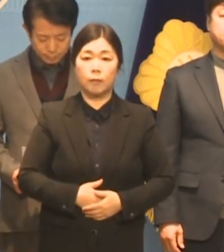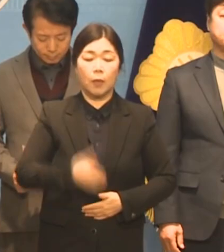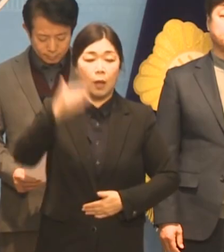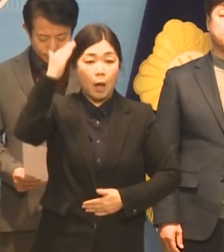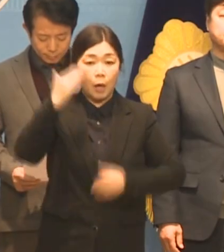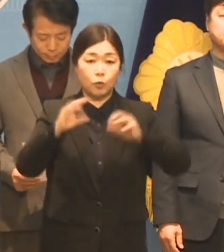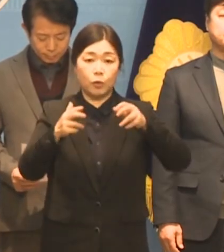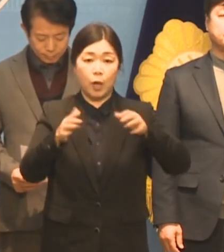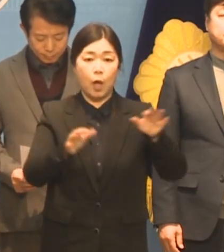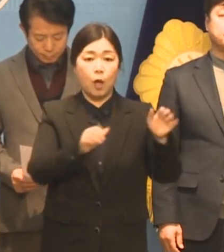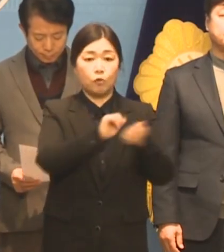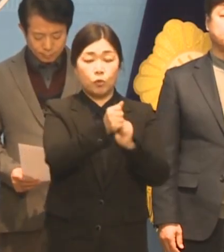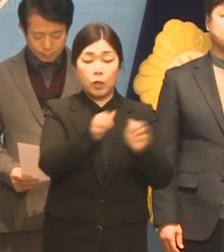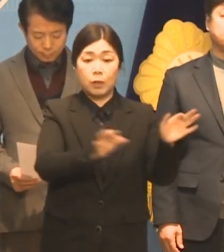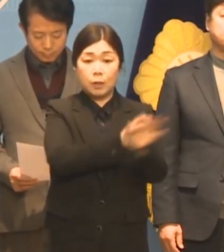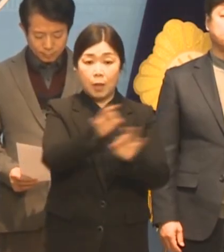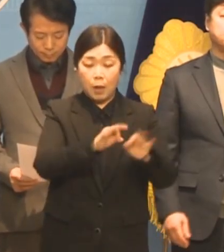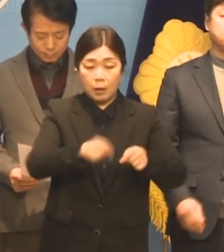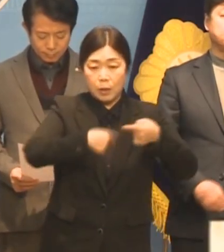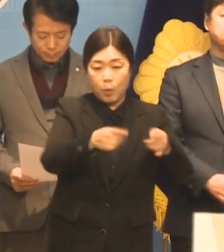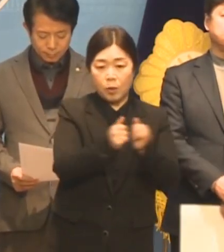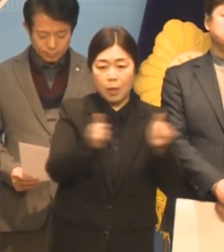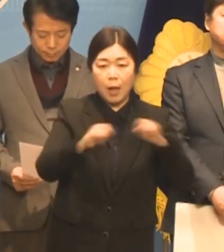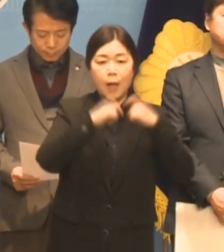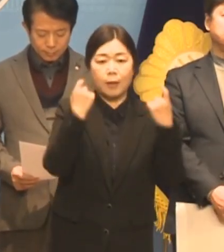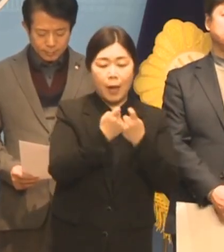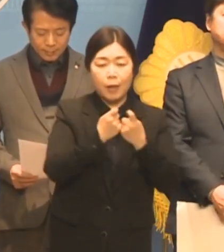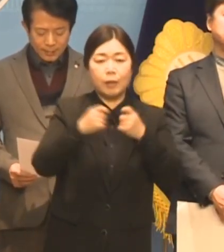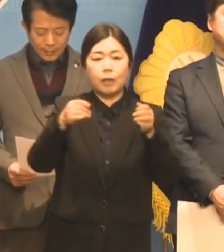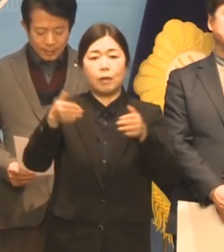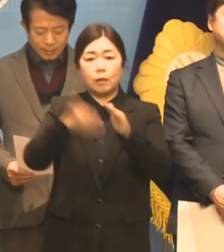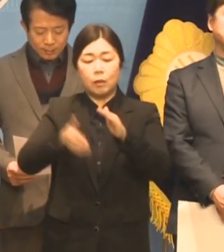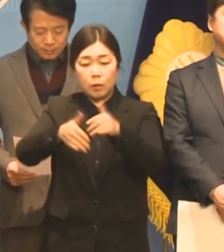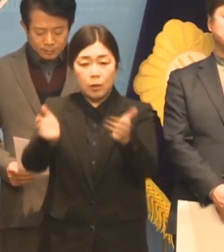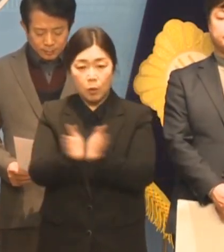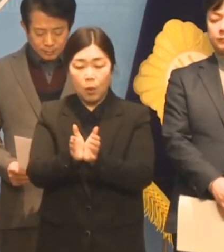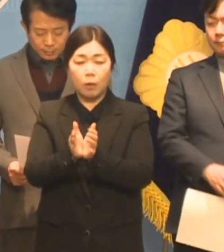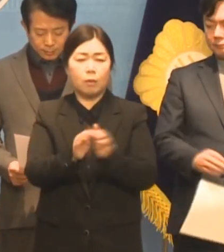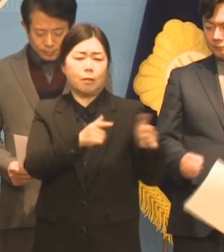많은 주식시장 참여자들, 기관 투자자들, 개미 투자자들이 다